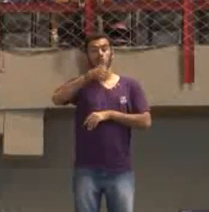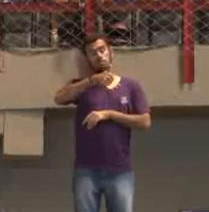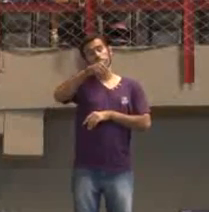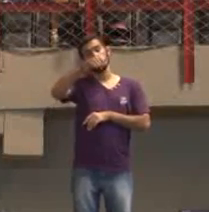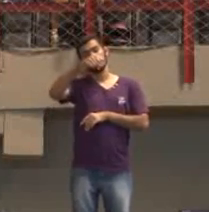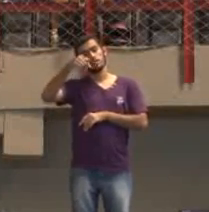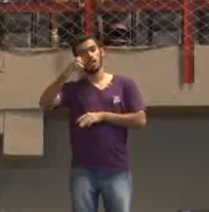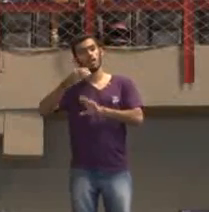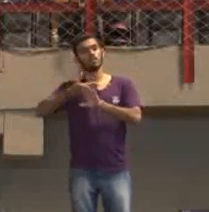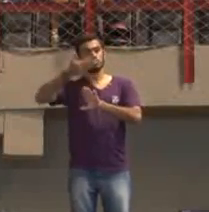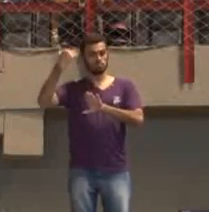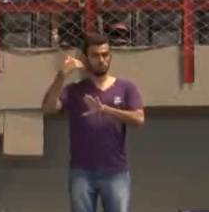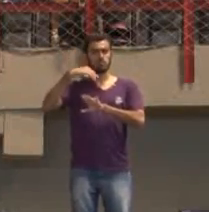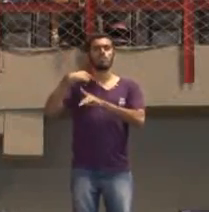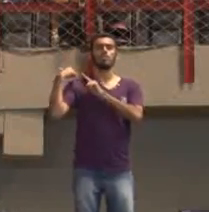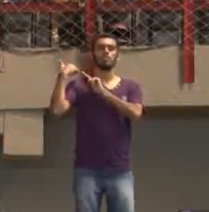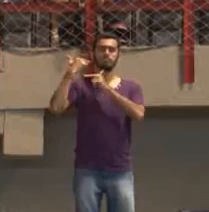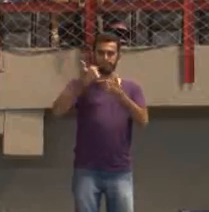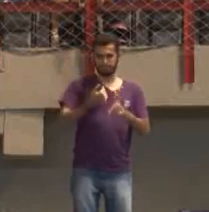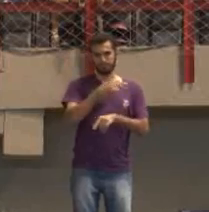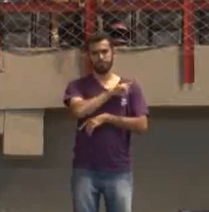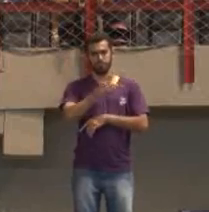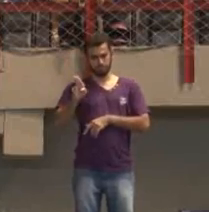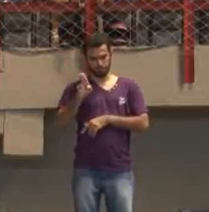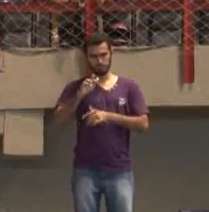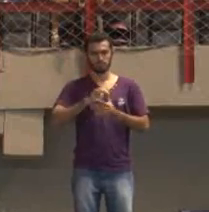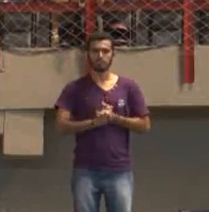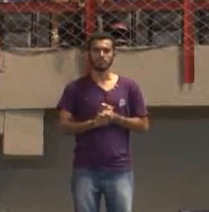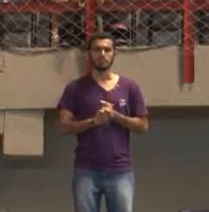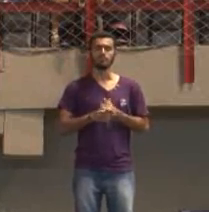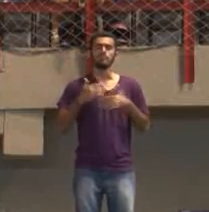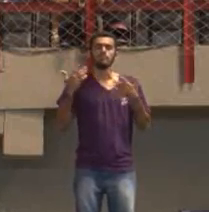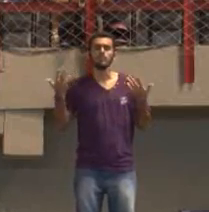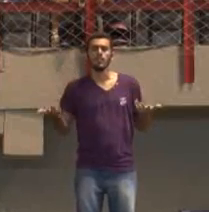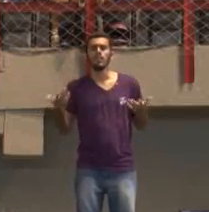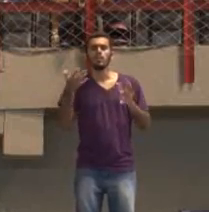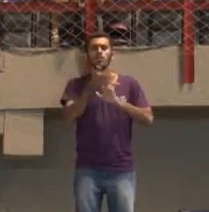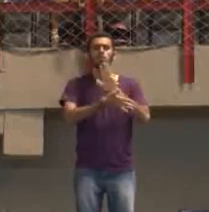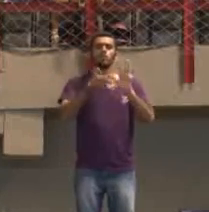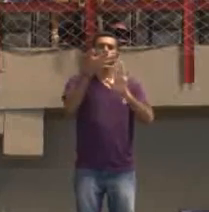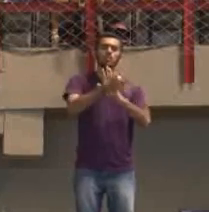1700? Texto clássico. E o texto do Olavo Bilac em